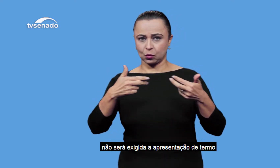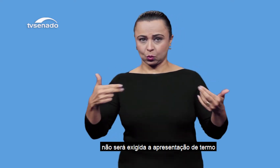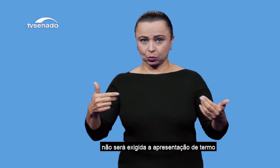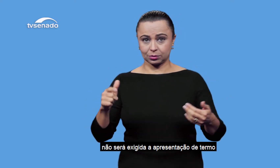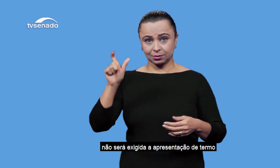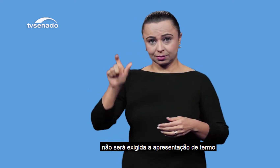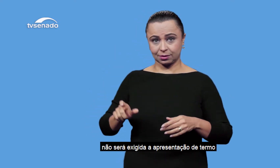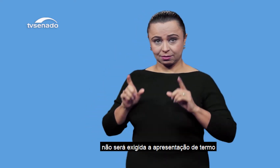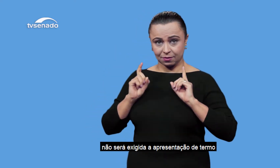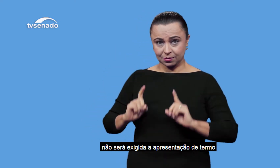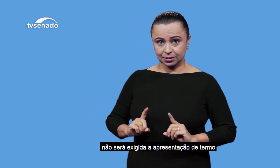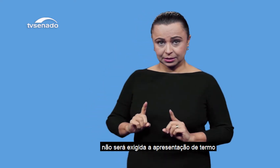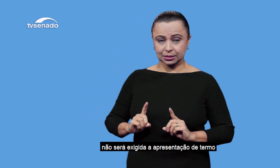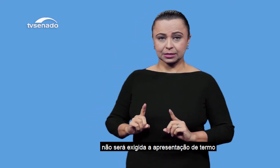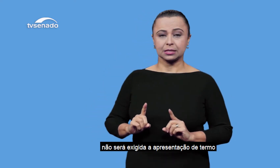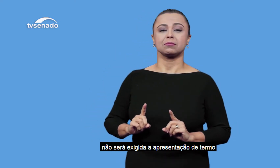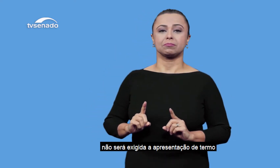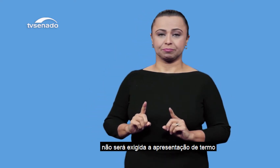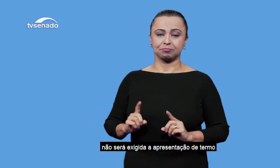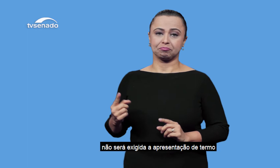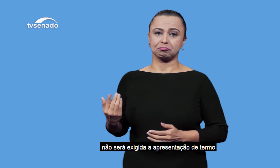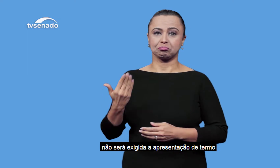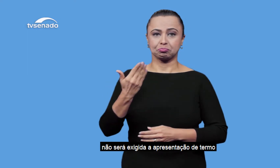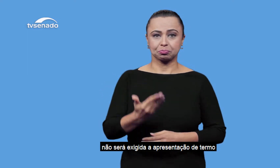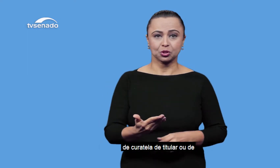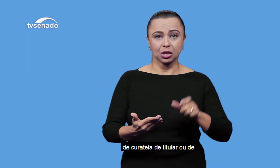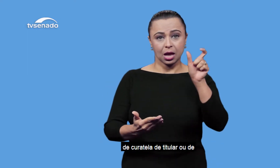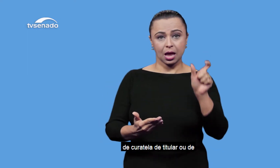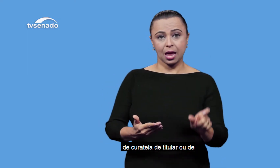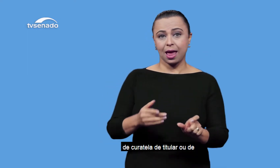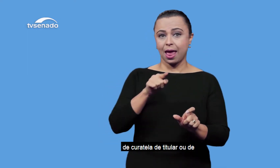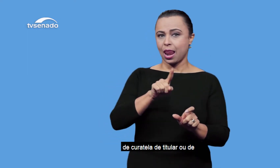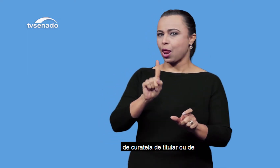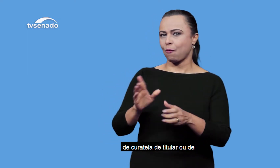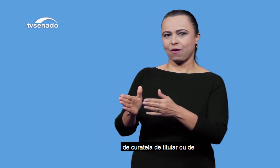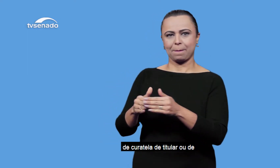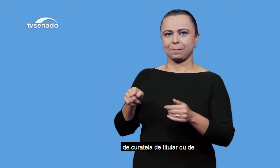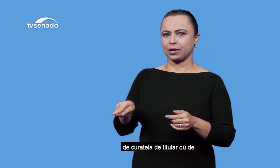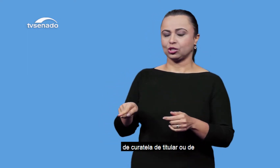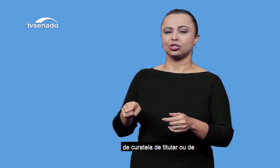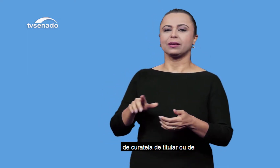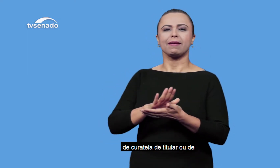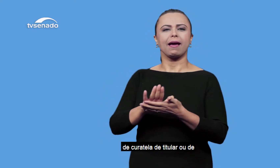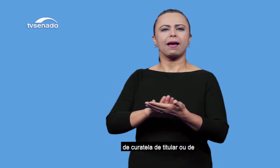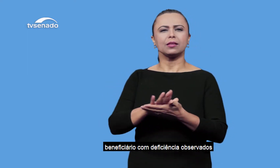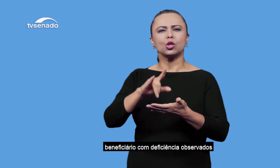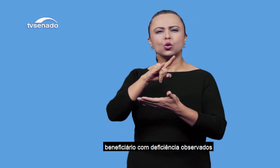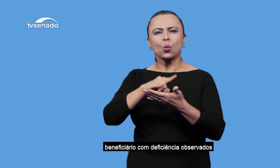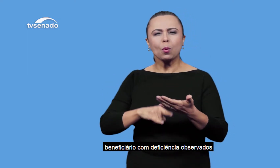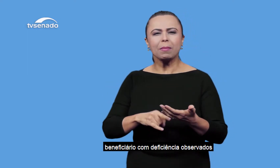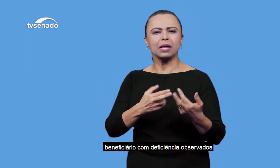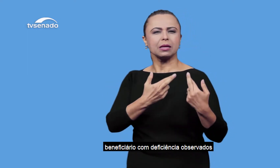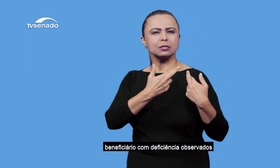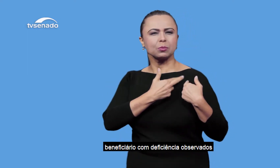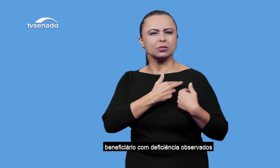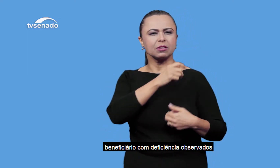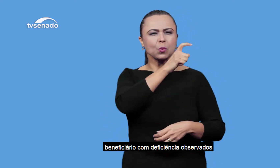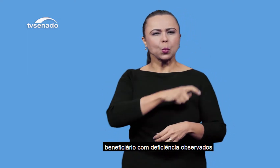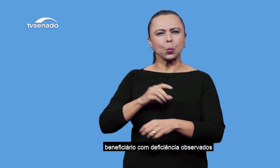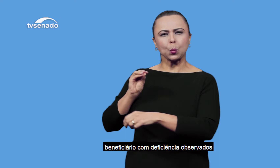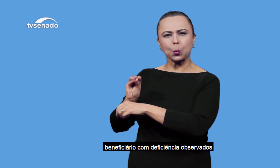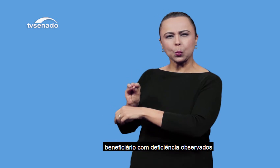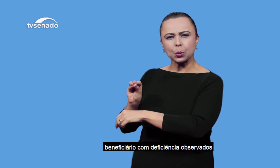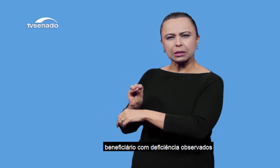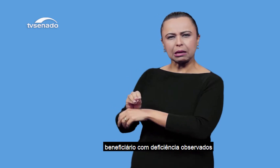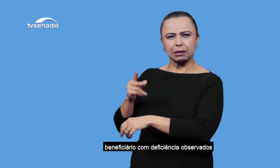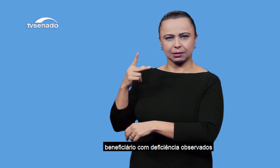não será exigida a apresentação de termo de curatela de titular ou de beneficiário com deficiência